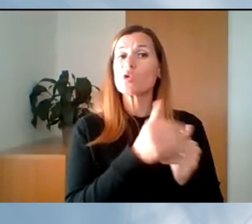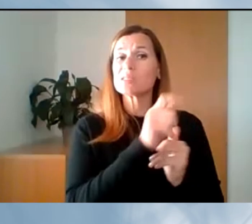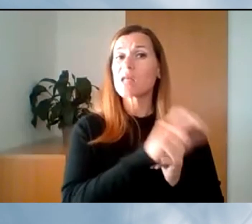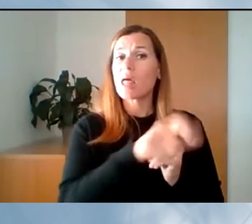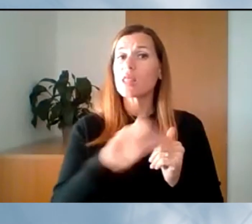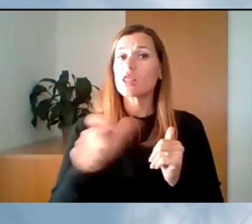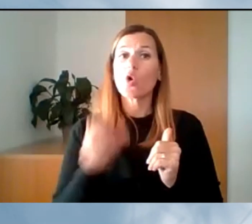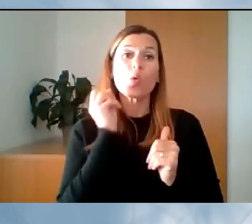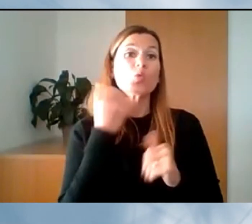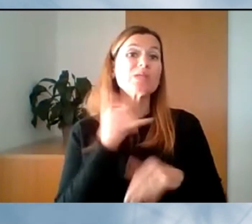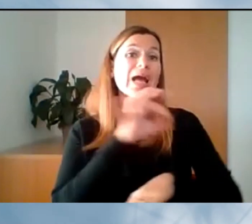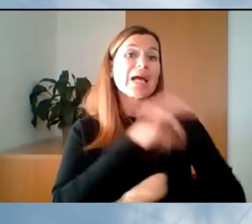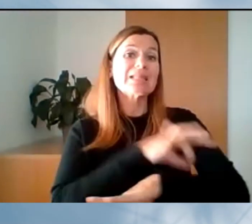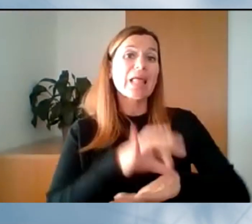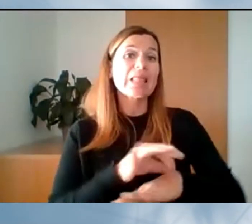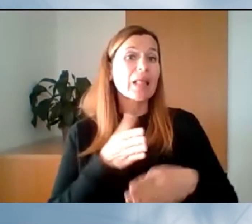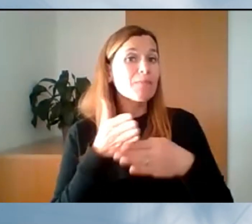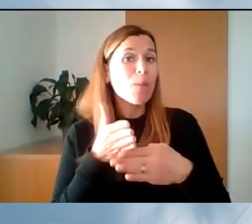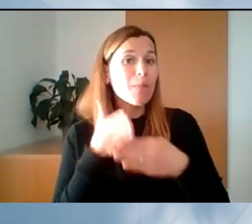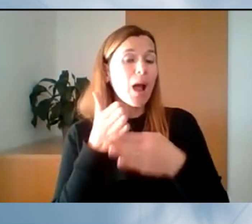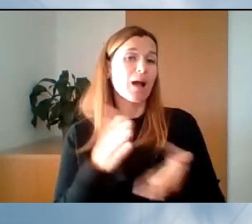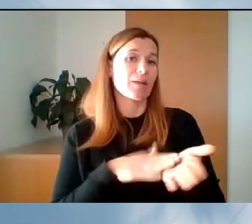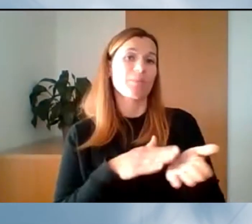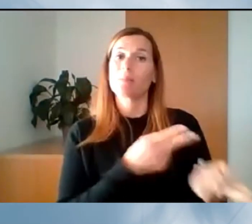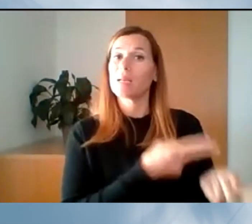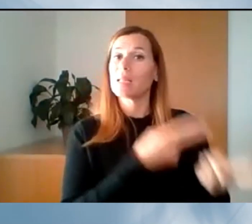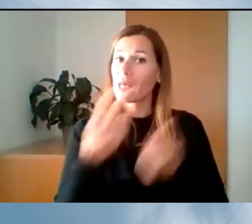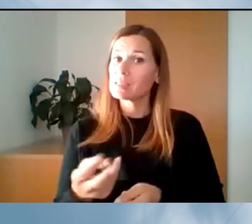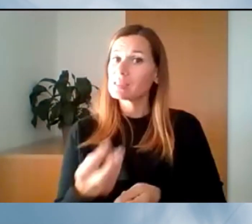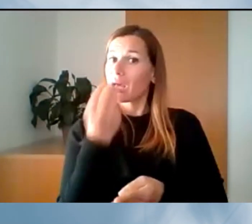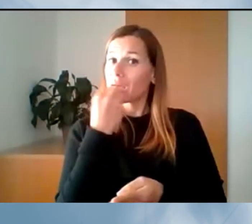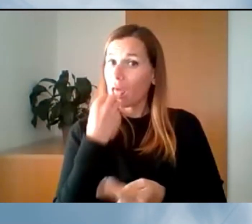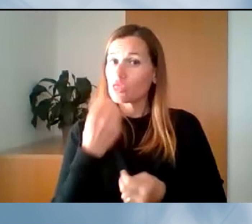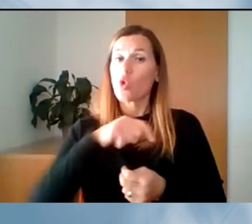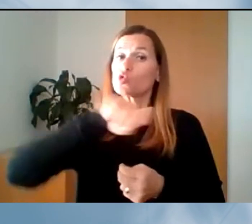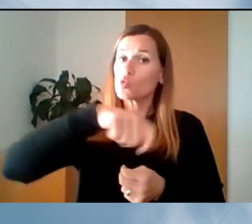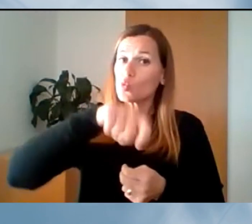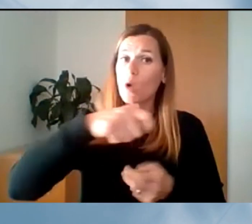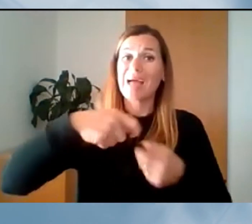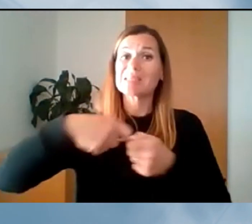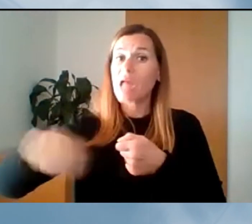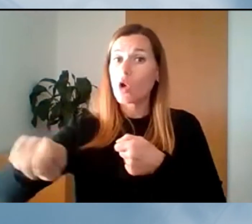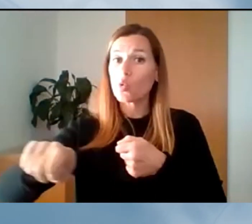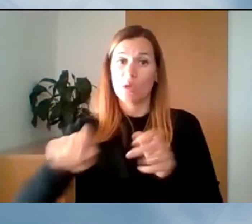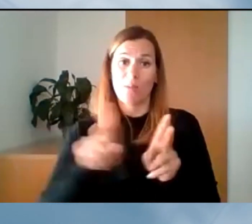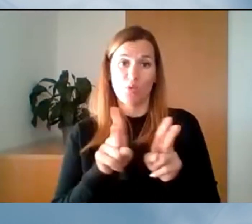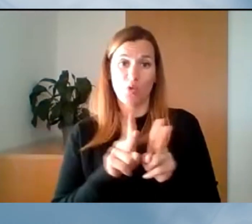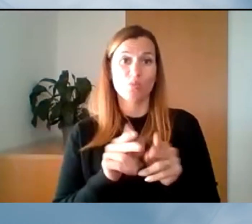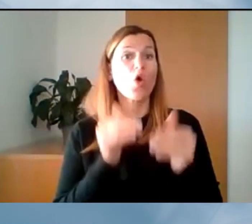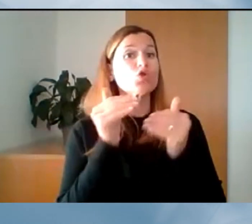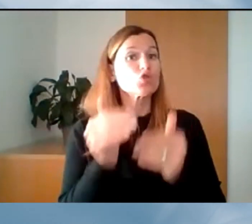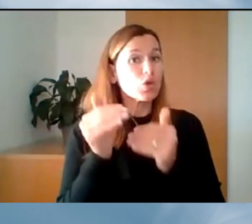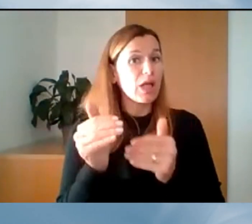25,000 sosedov vsak teden pomaga, prinese hrano, skuha, zakuri ali kaj